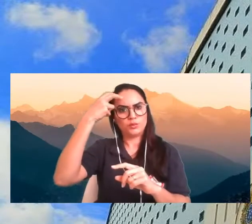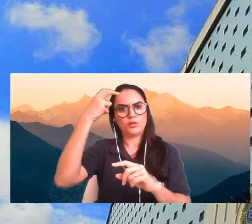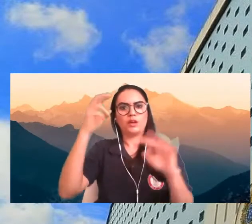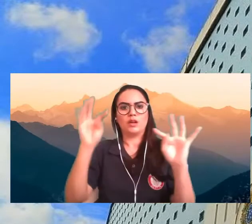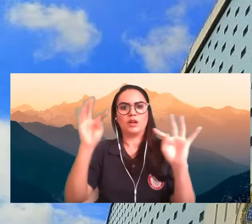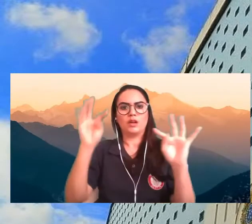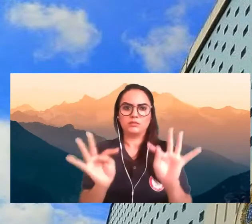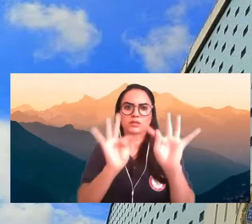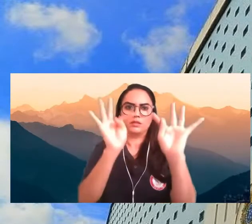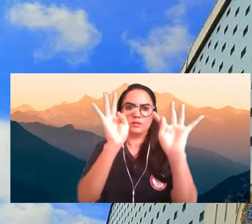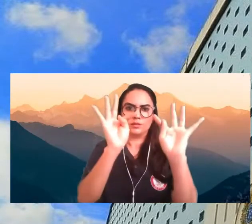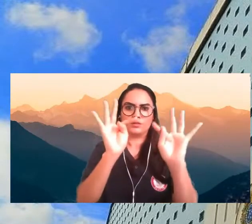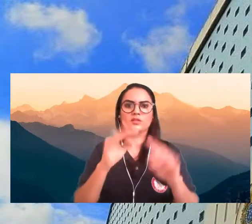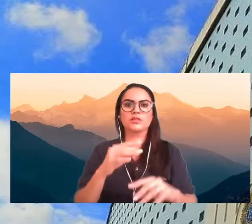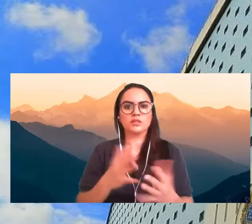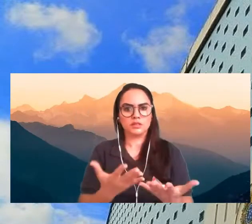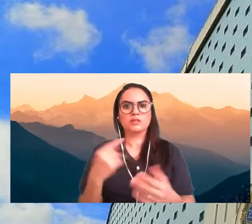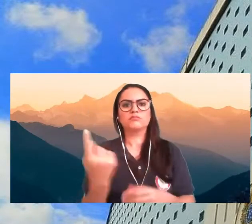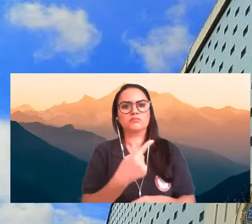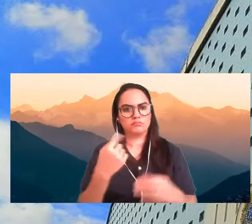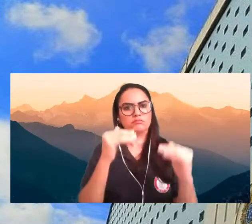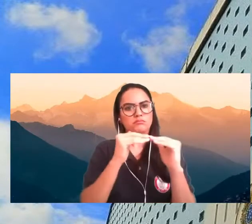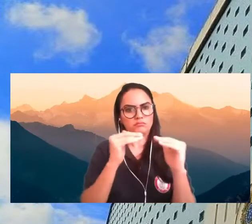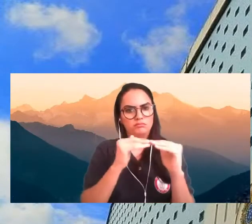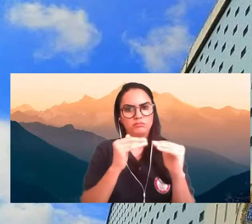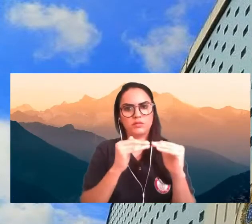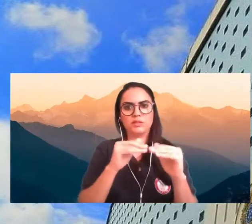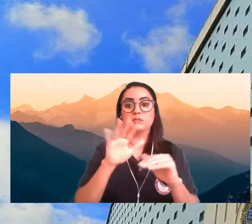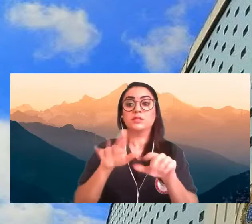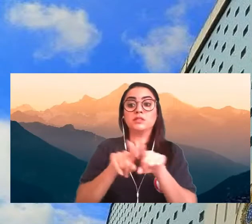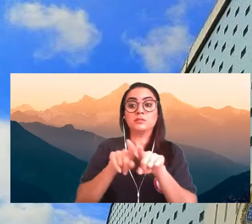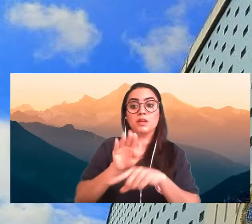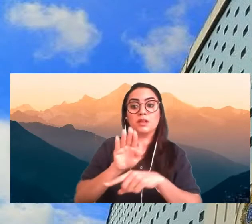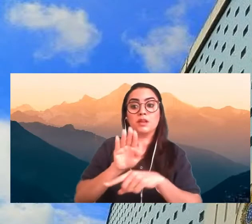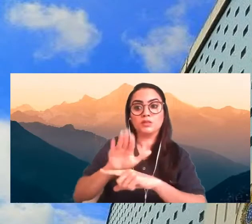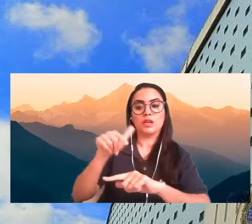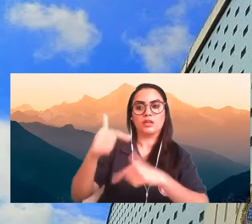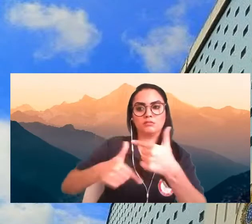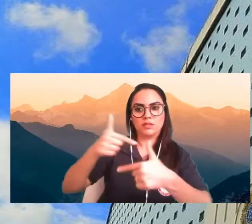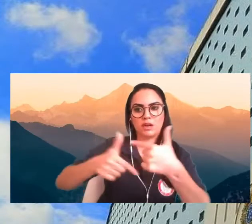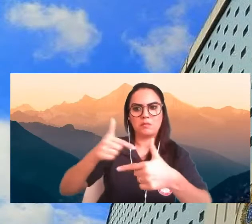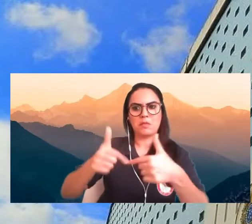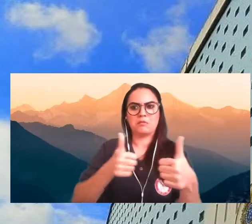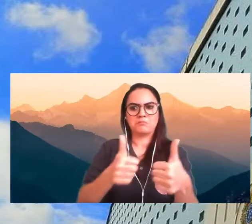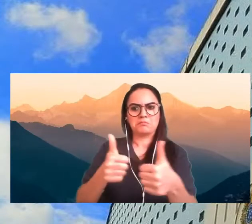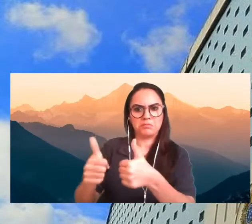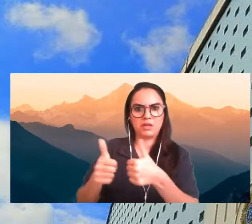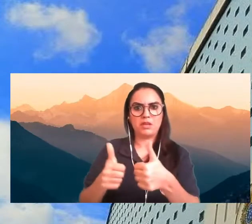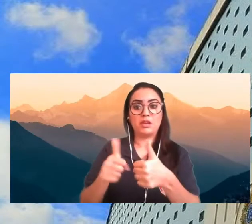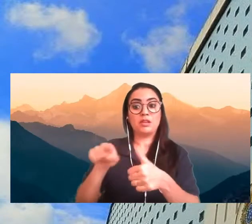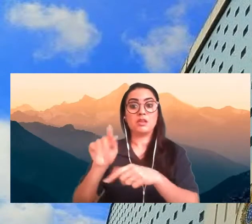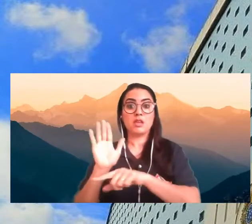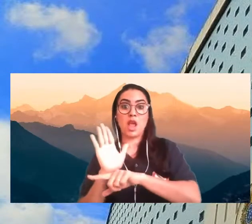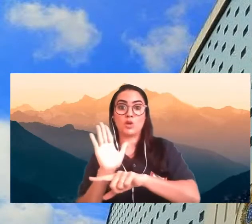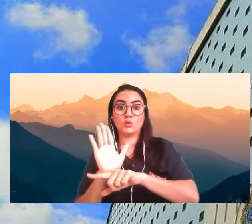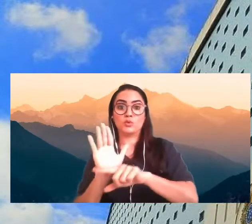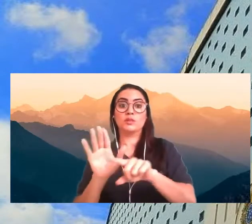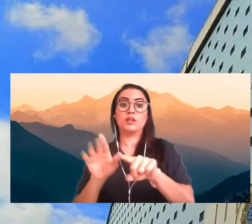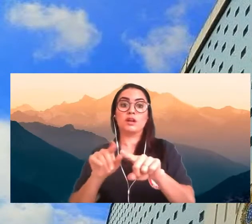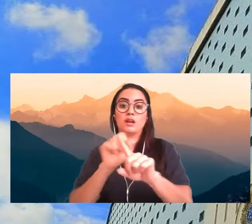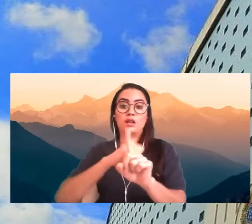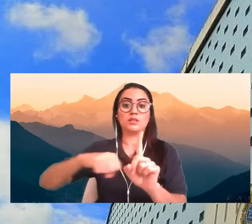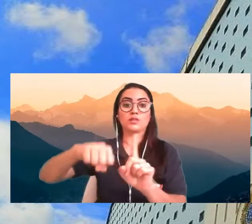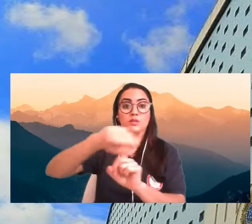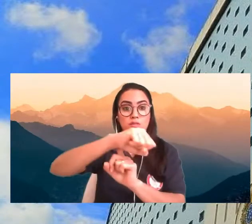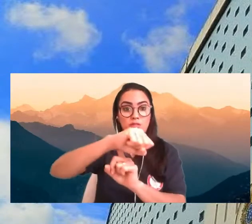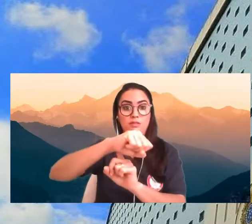acordo, quanto para o desenvolvimento do trabalho e da intervenção que promova impacto social. Vamos ver o que significa um pouco